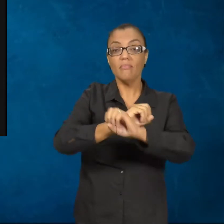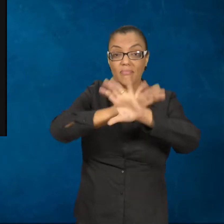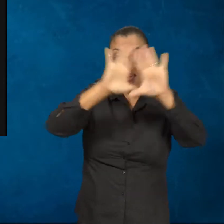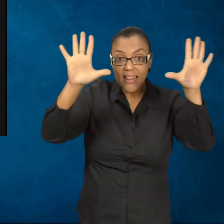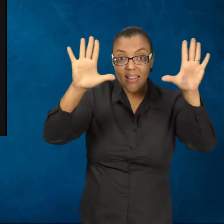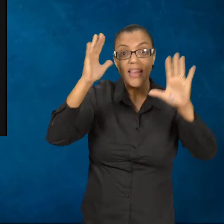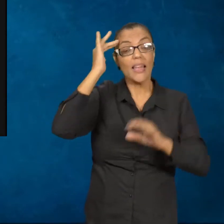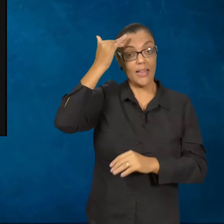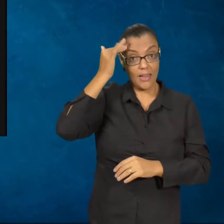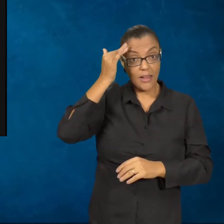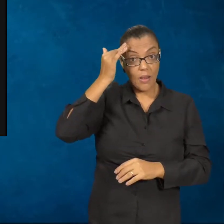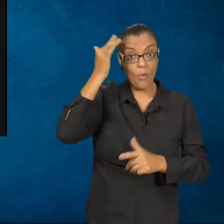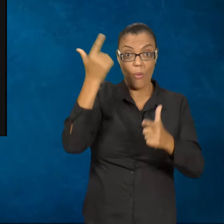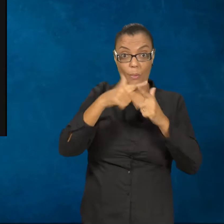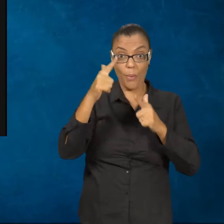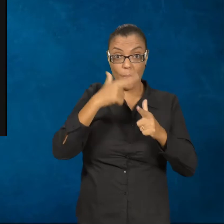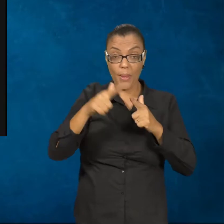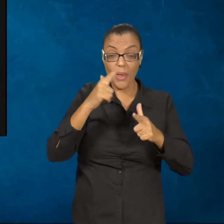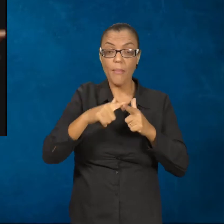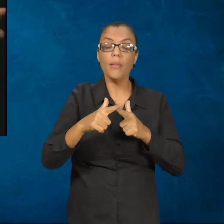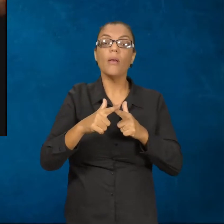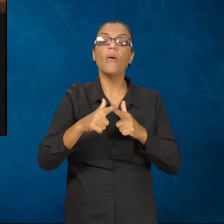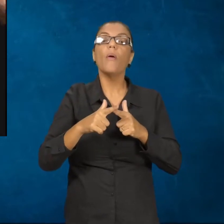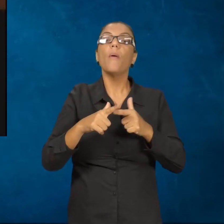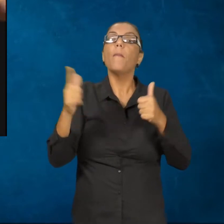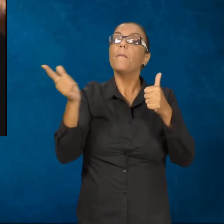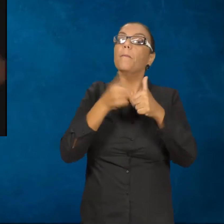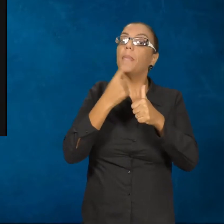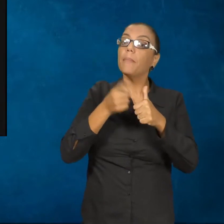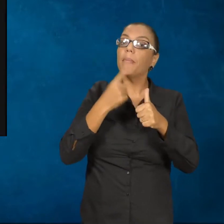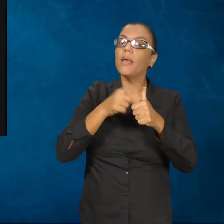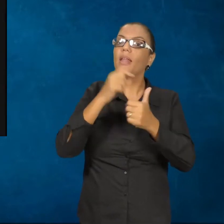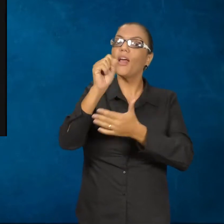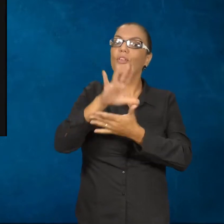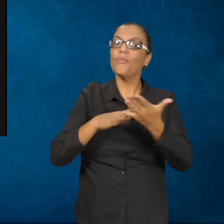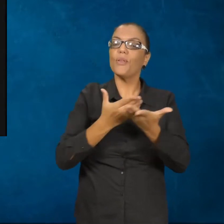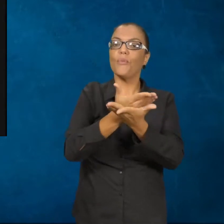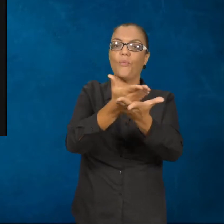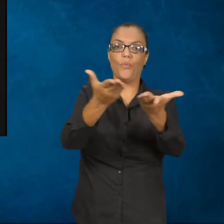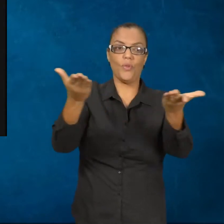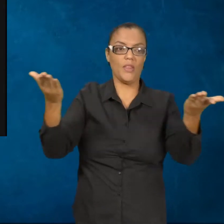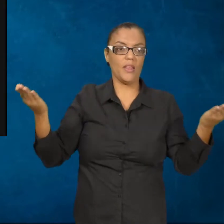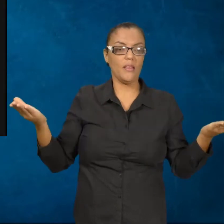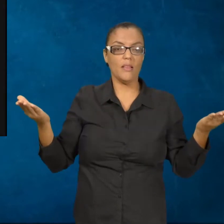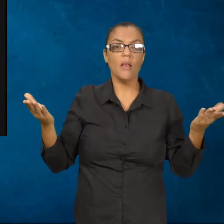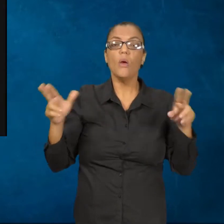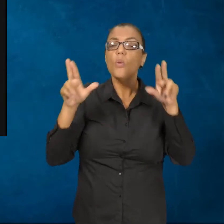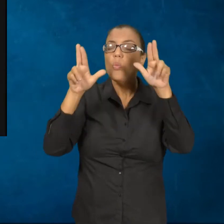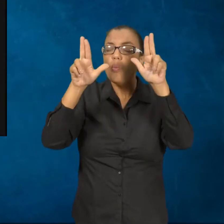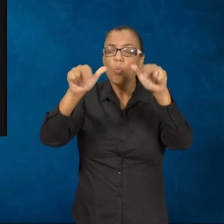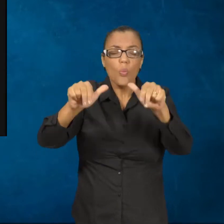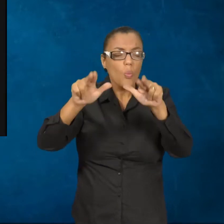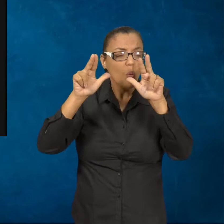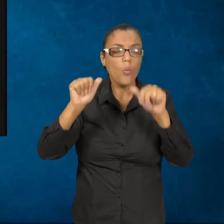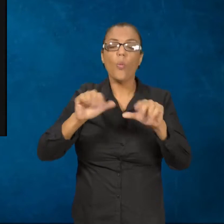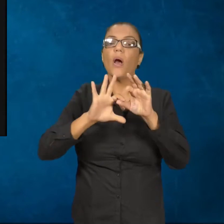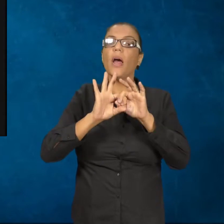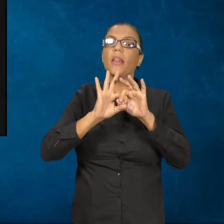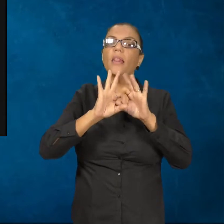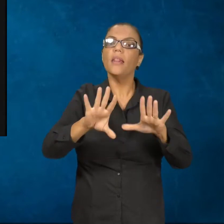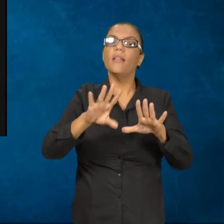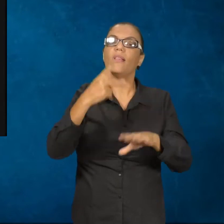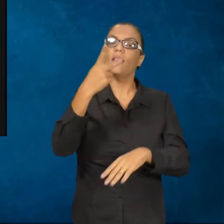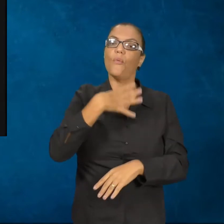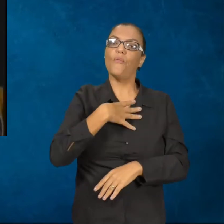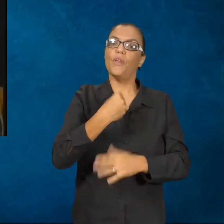claro isso? Entenderam qual é o drama? Então, a primeira tarefa que eu passo para todos vocês: nunca mais deixe seus filhos estudar